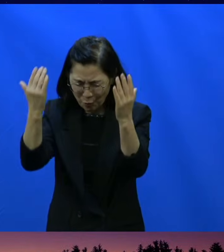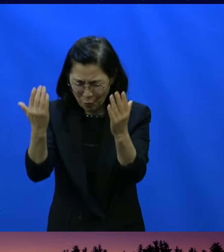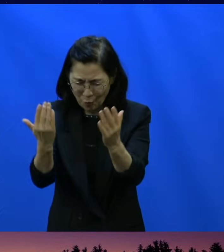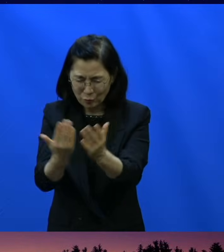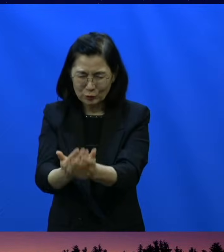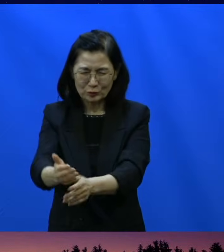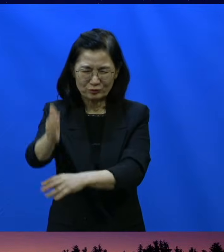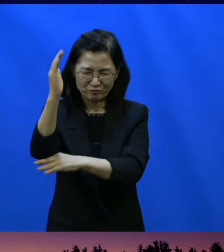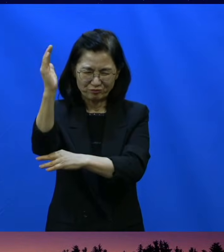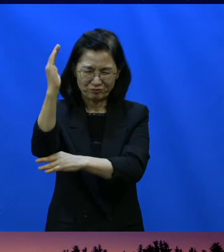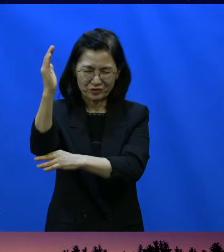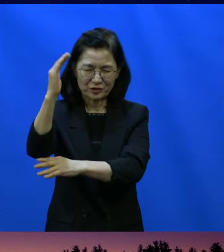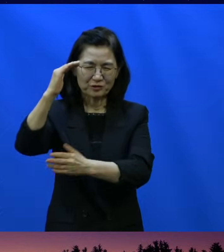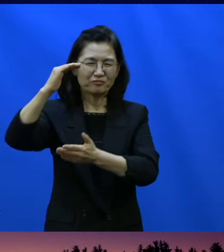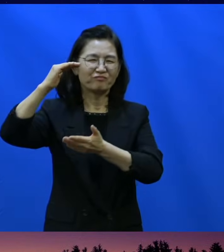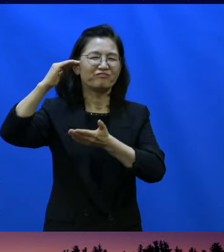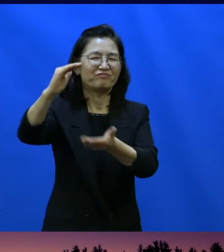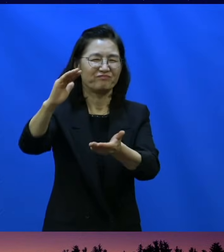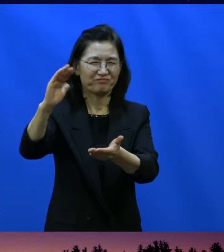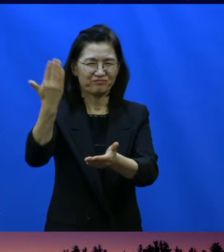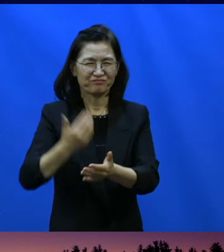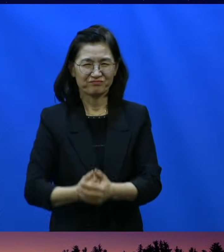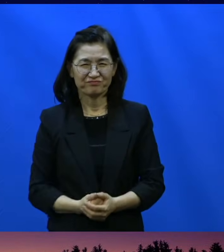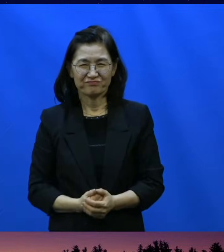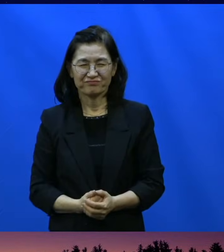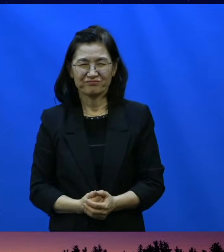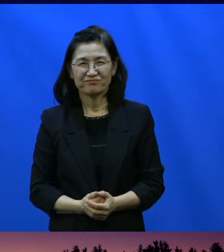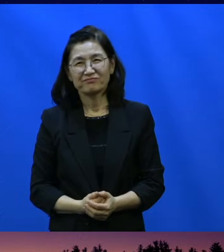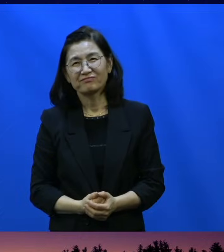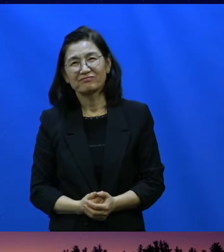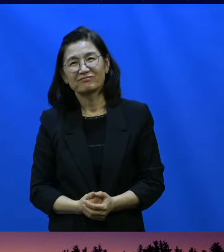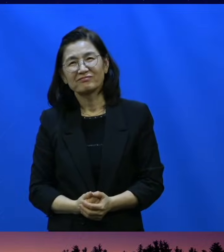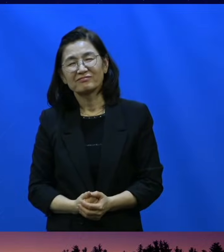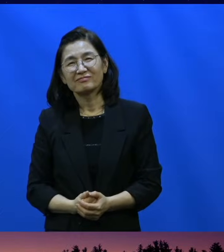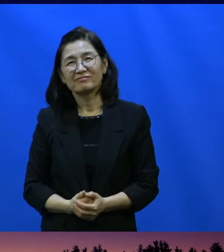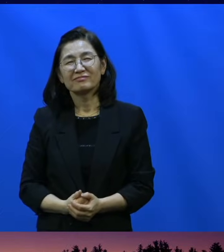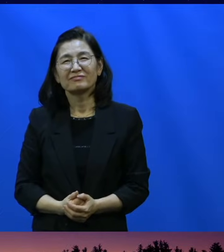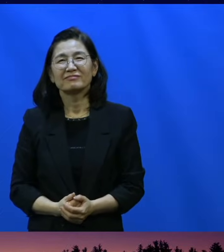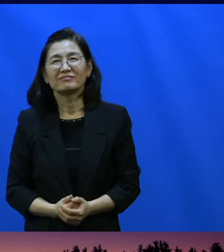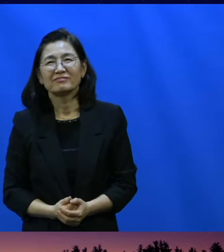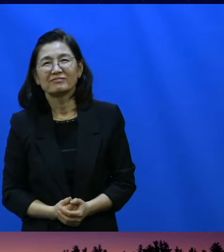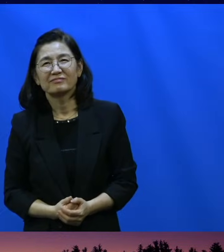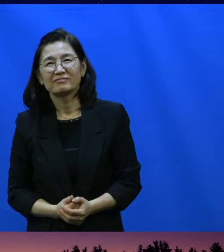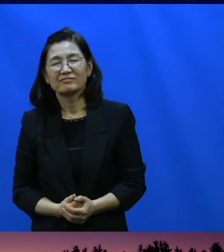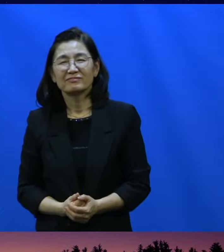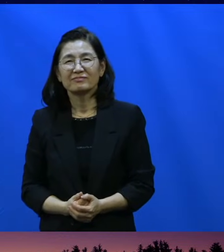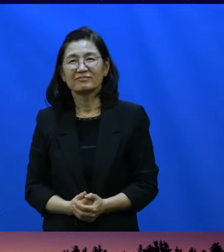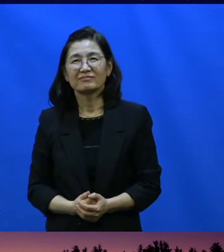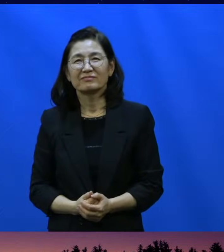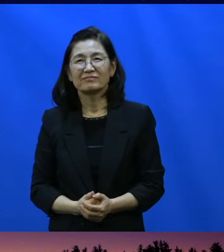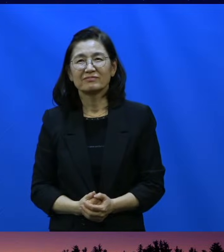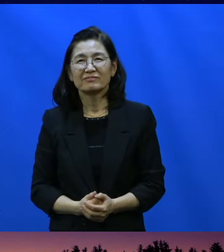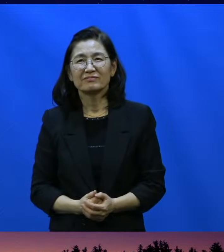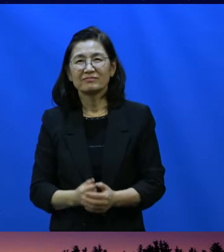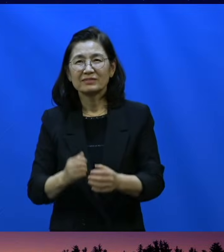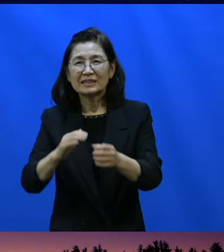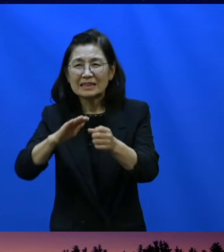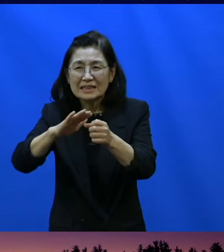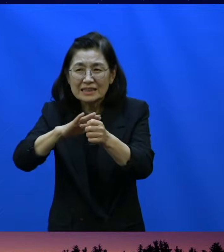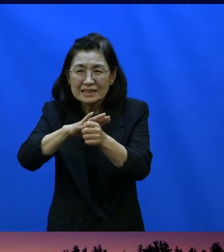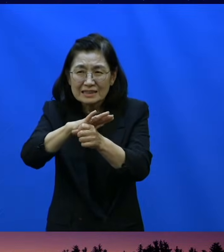얘기잖아요. 사랑. 그 사랑을 묵상하는데 요즘 막 그런 게 있는 거예요. 이